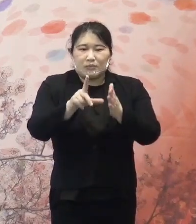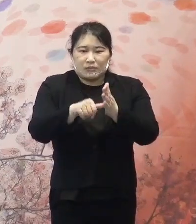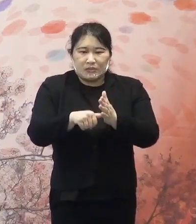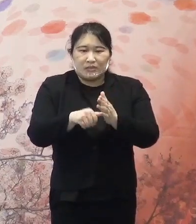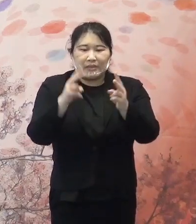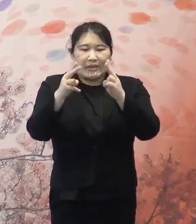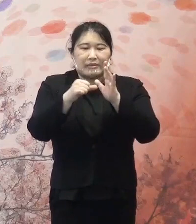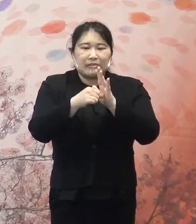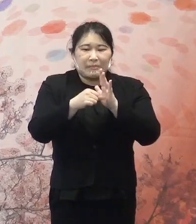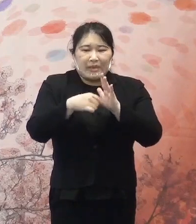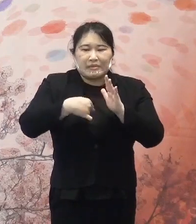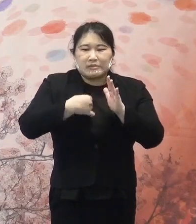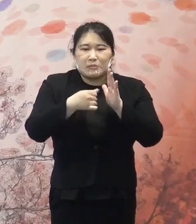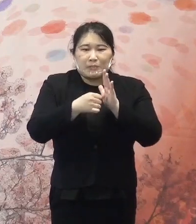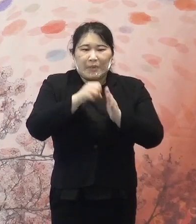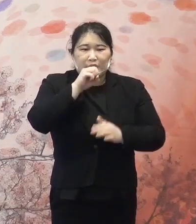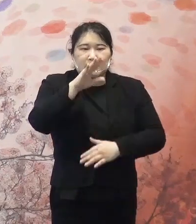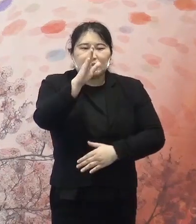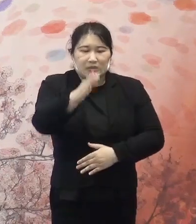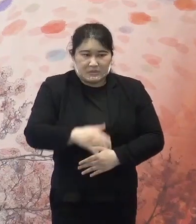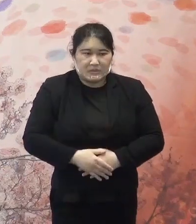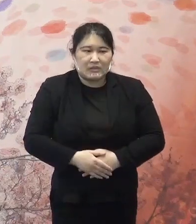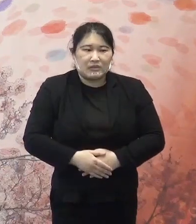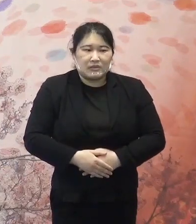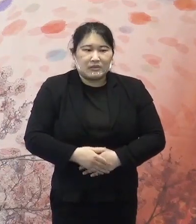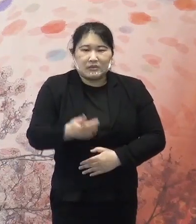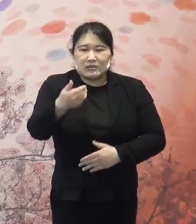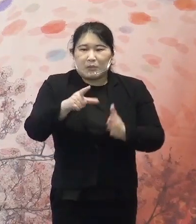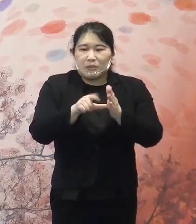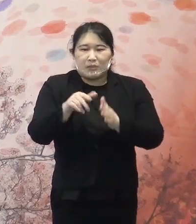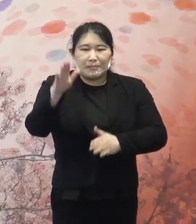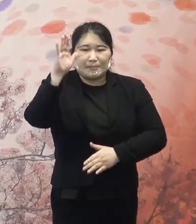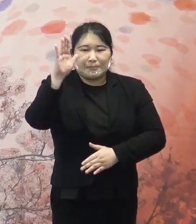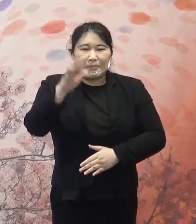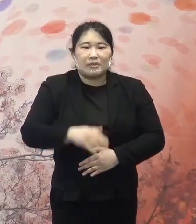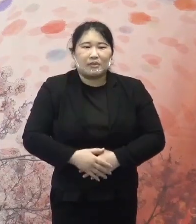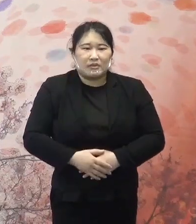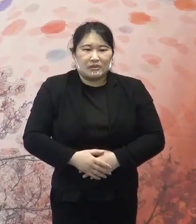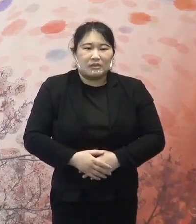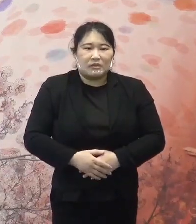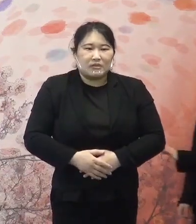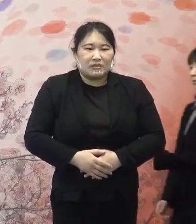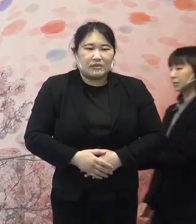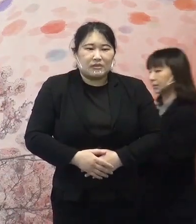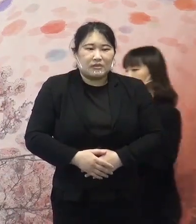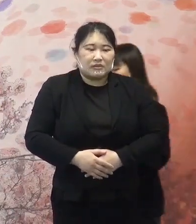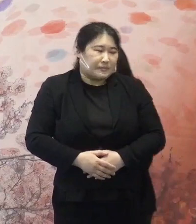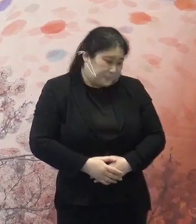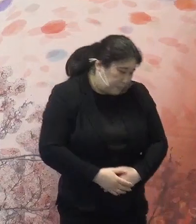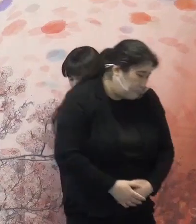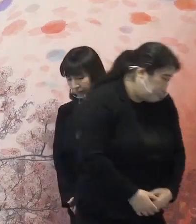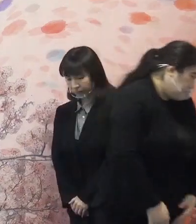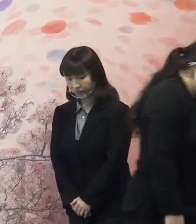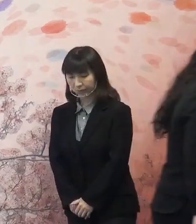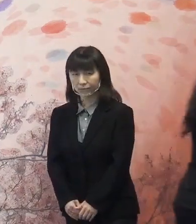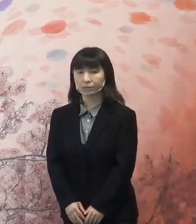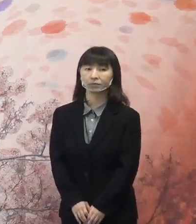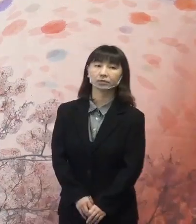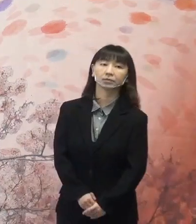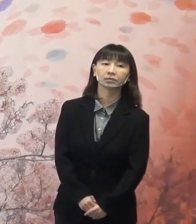ては社名とお名前をお願いいたします。挙手していただければまずお待ちいたします。 はい、ではお願いいたします。デイリーさん、